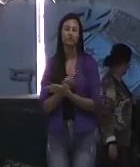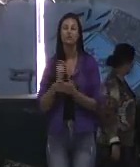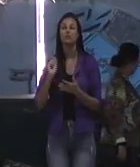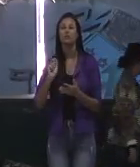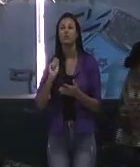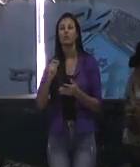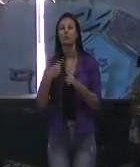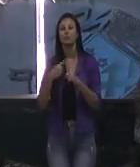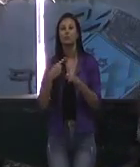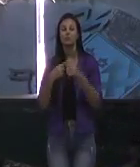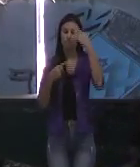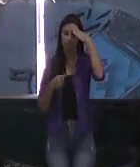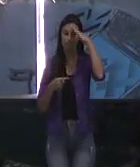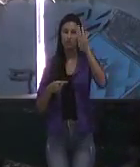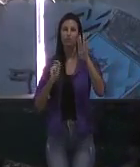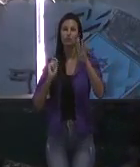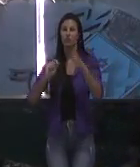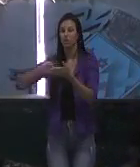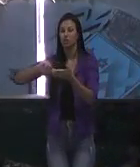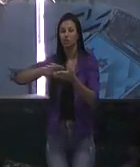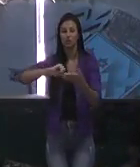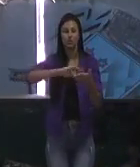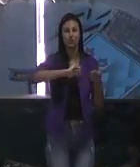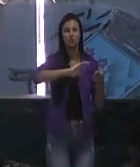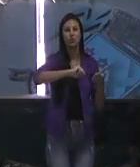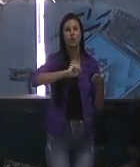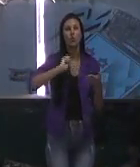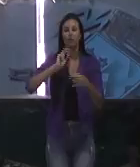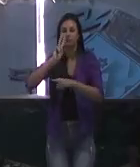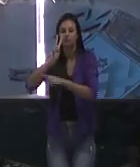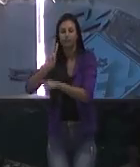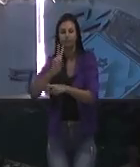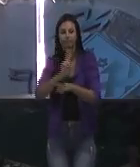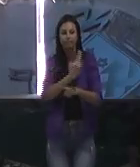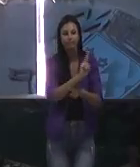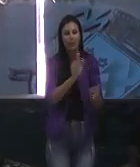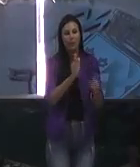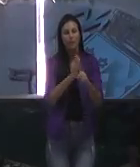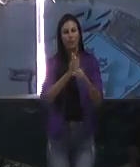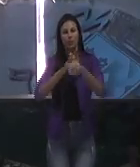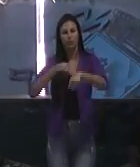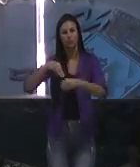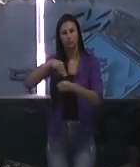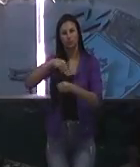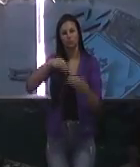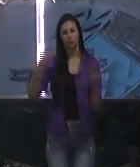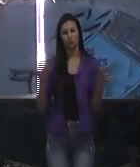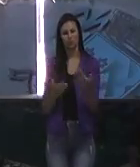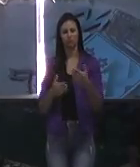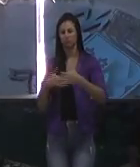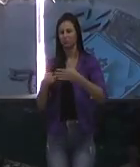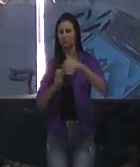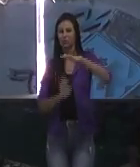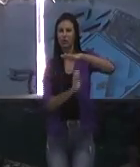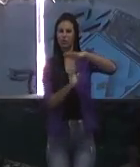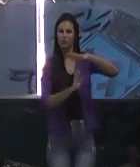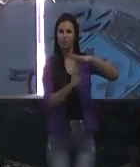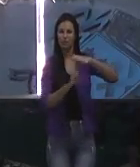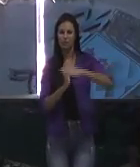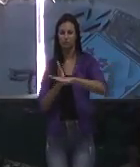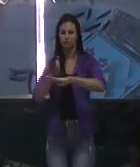Principalmente quando tirou todas as isenções e incentivos fiscais no município. Hoje, qualquer empresa que viesse instalar em